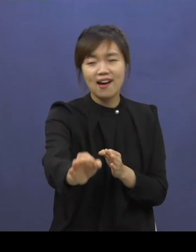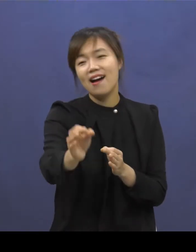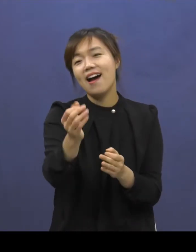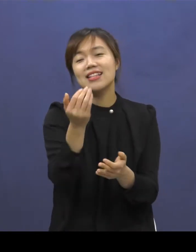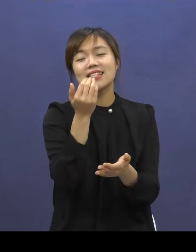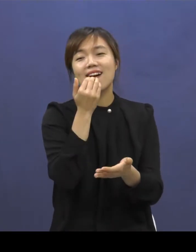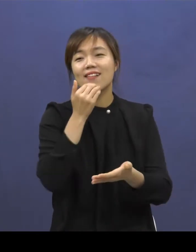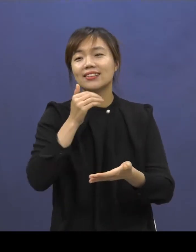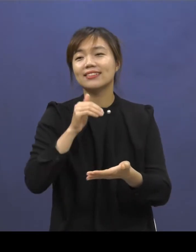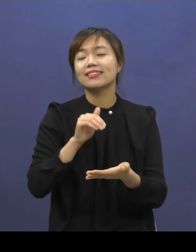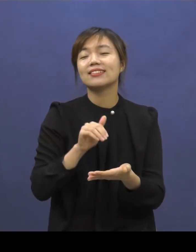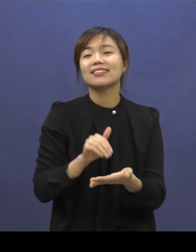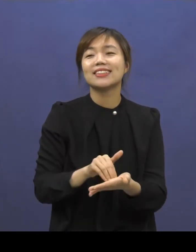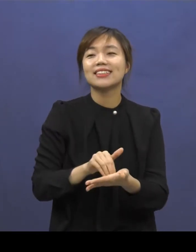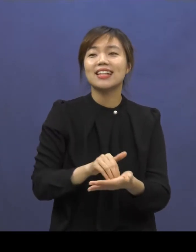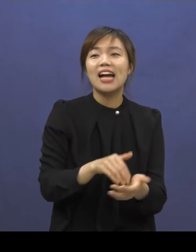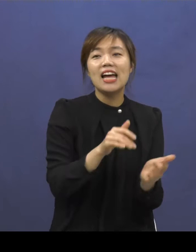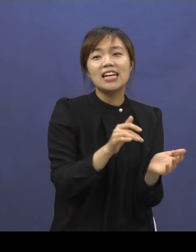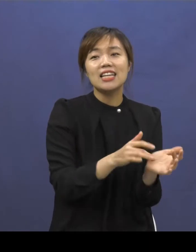반석